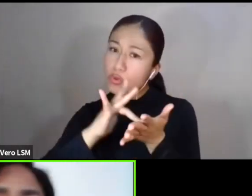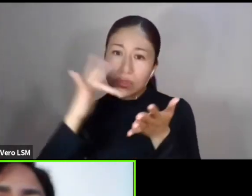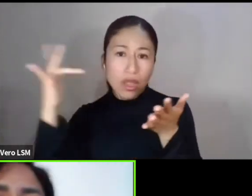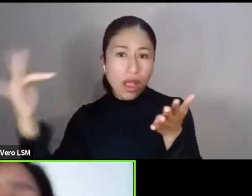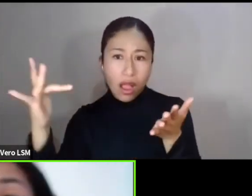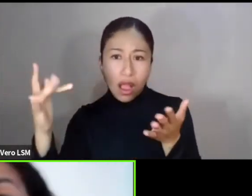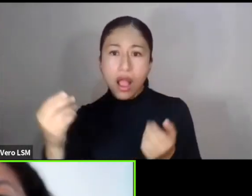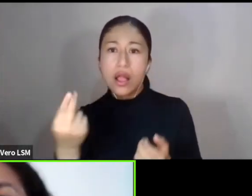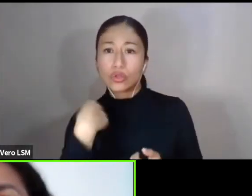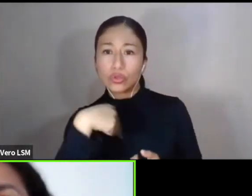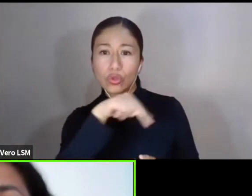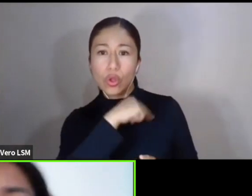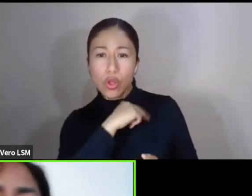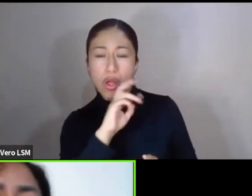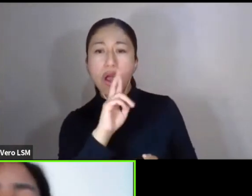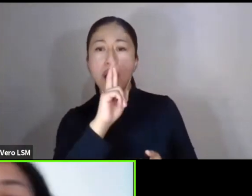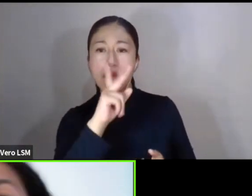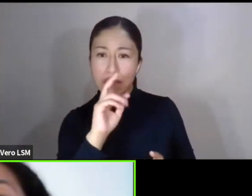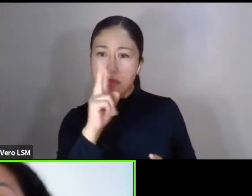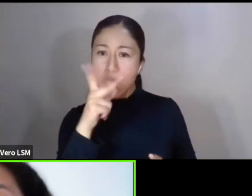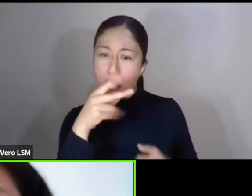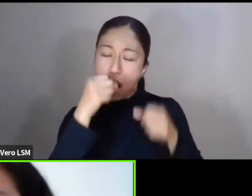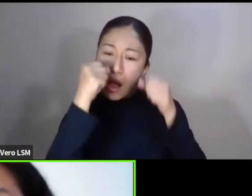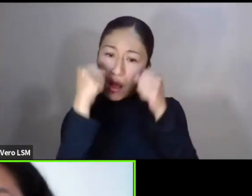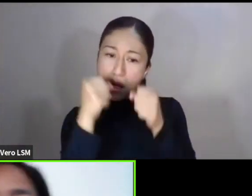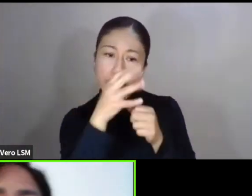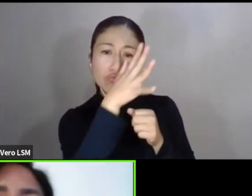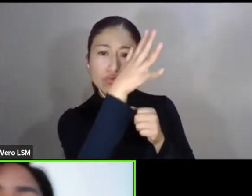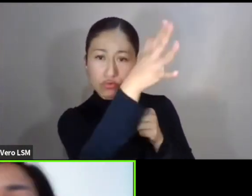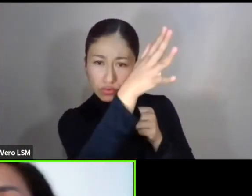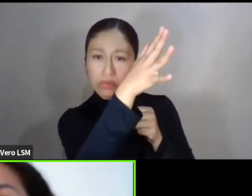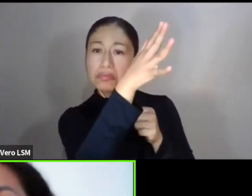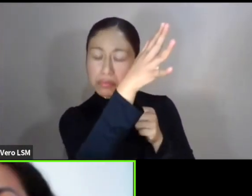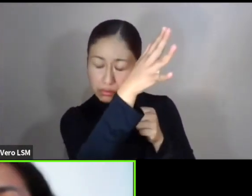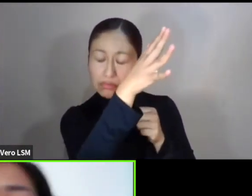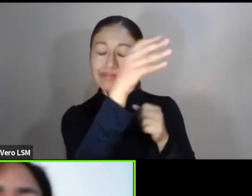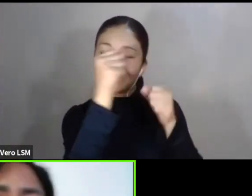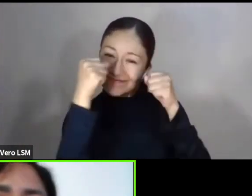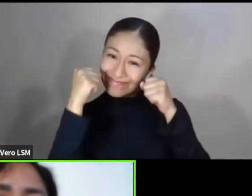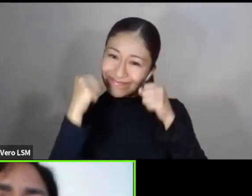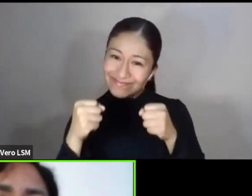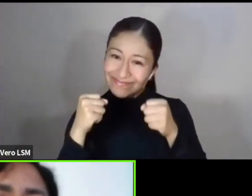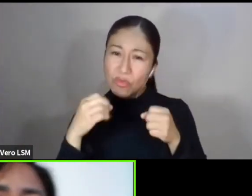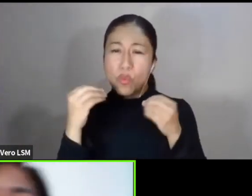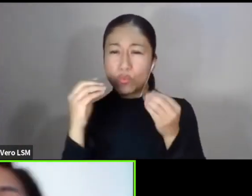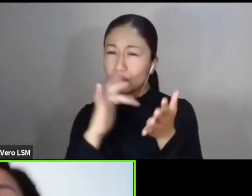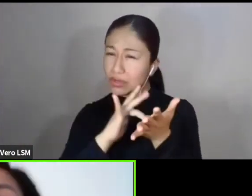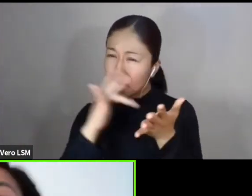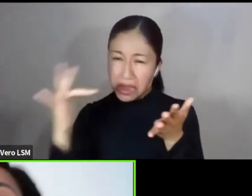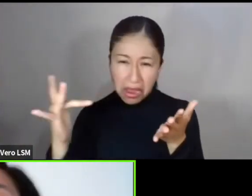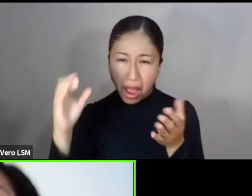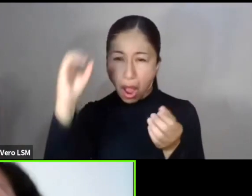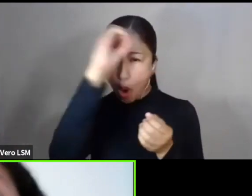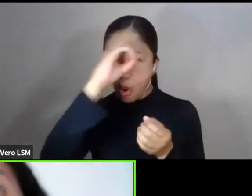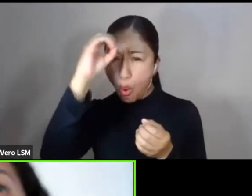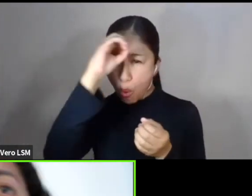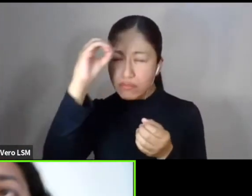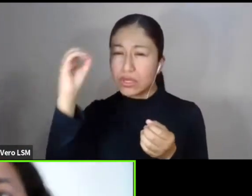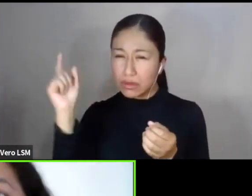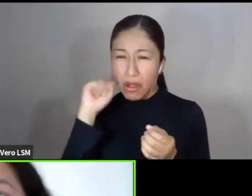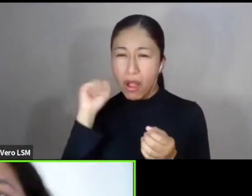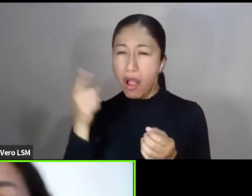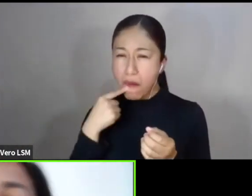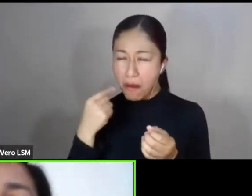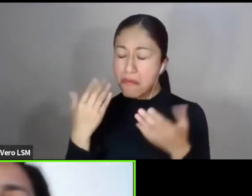para mejorar esta actividad académica que hacemos con mucho gusto desde la Escuela Nacional de Trabajo Social. Y bueno, antes